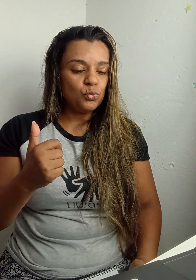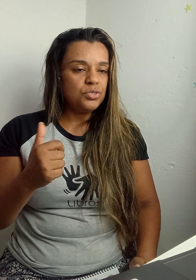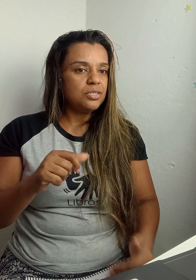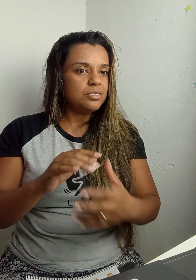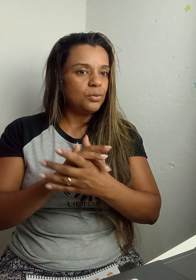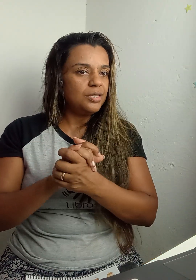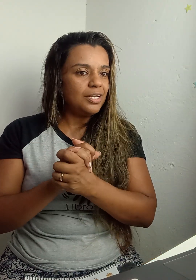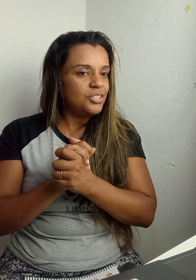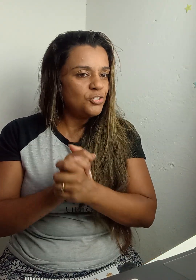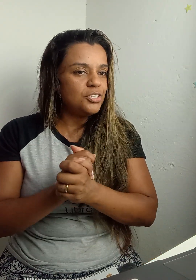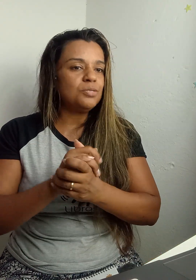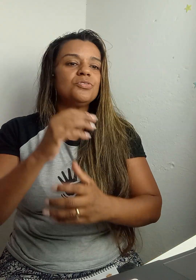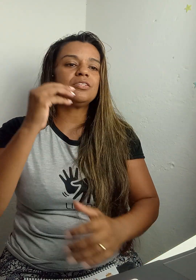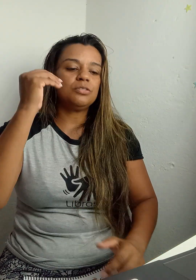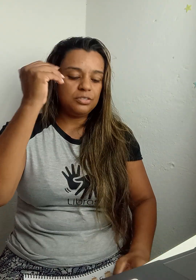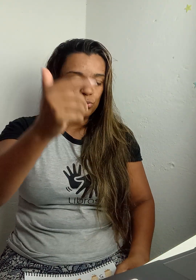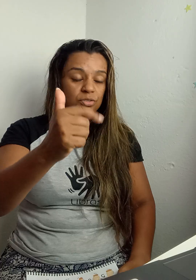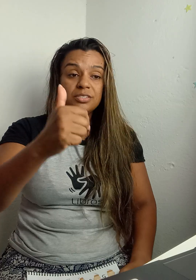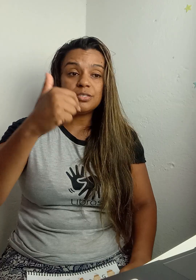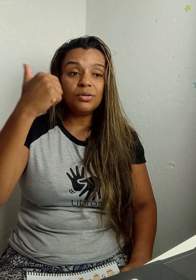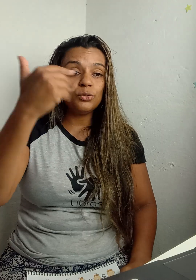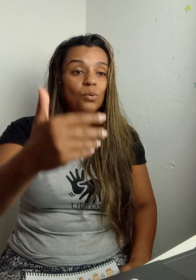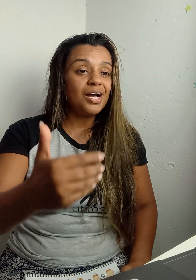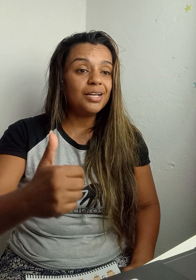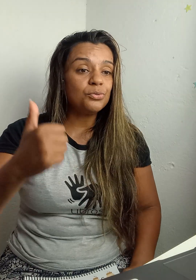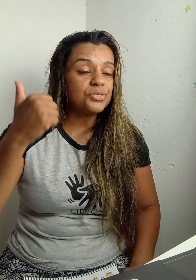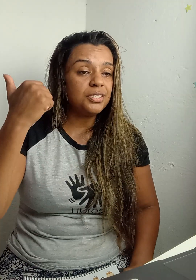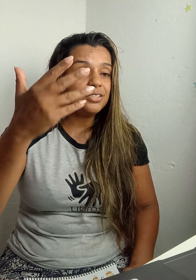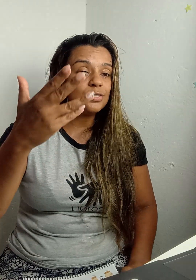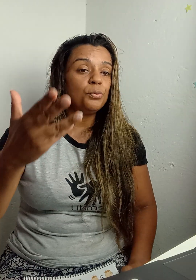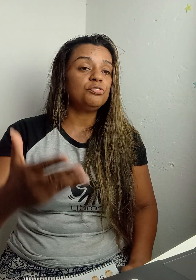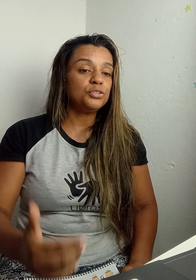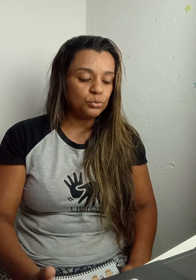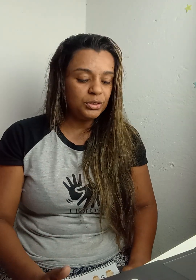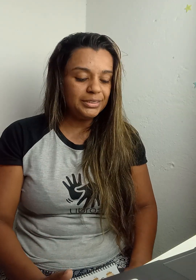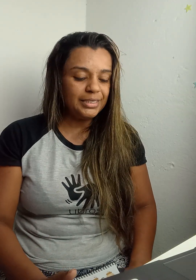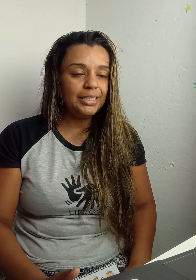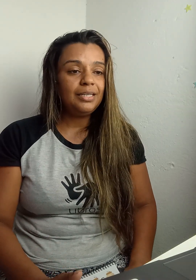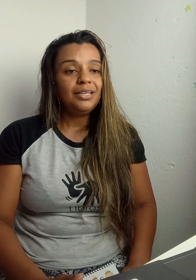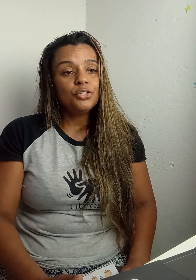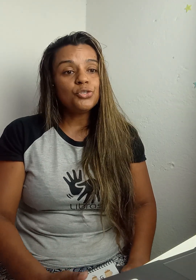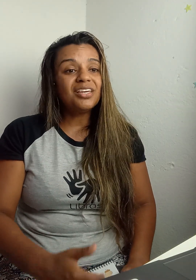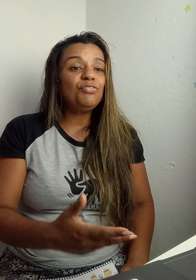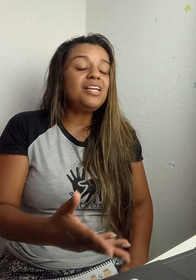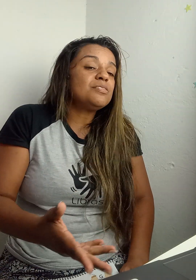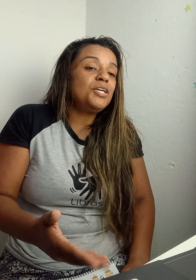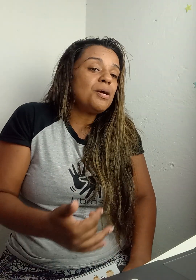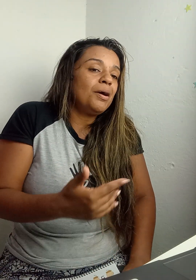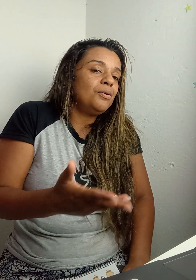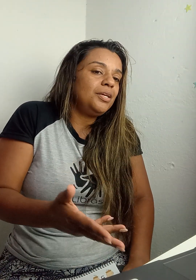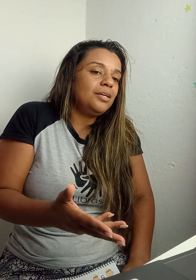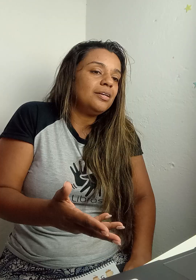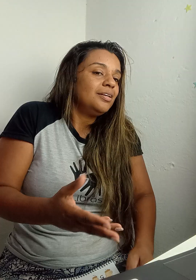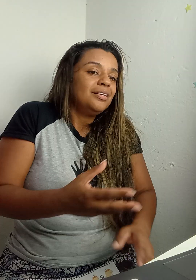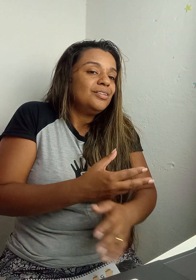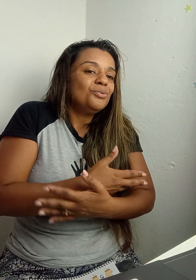surdos que são inteligentíssimos, surdos que são graduados, que são professores, né? Só que infelizmente a maioria não